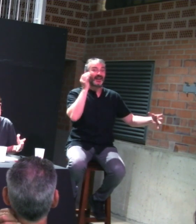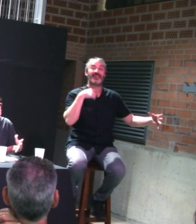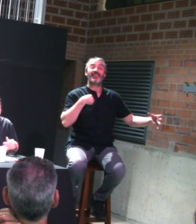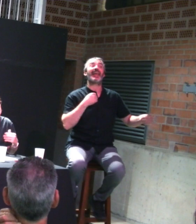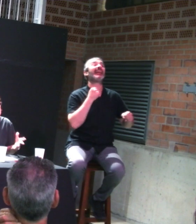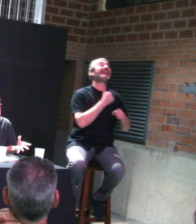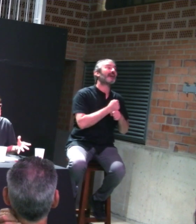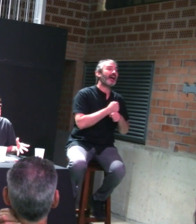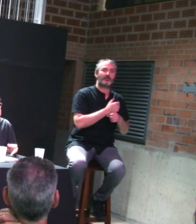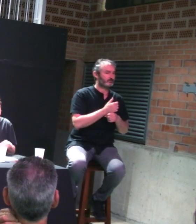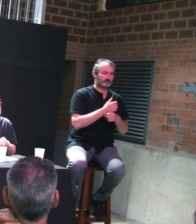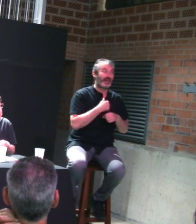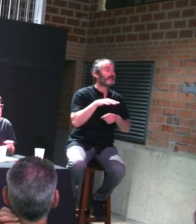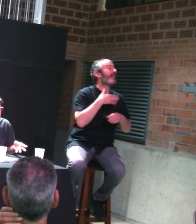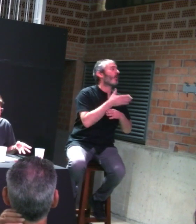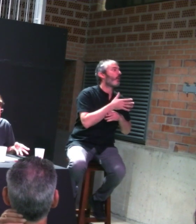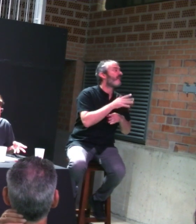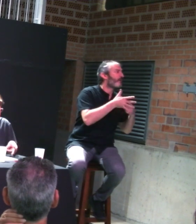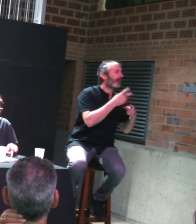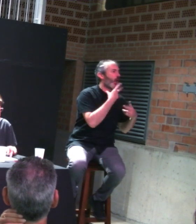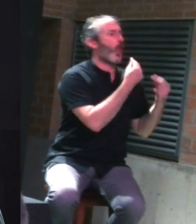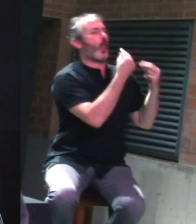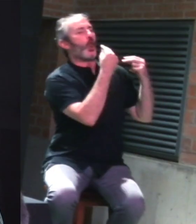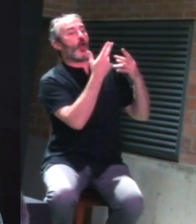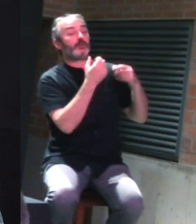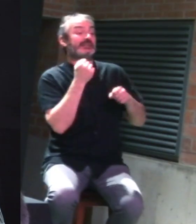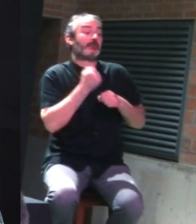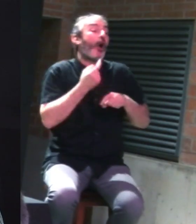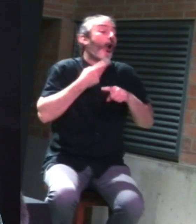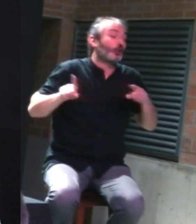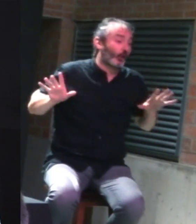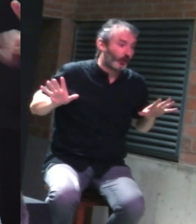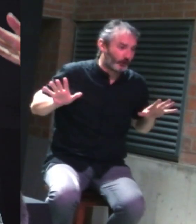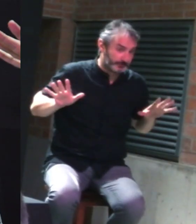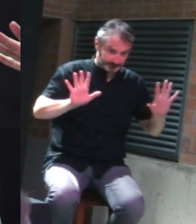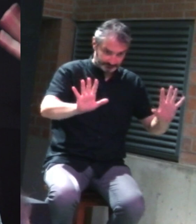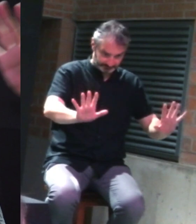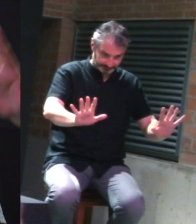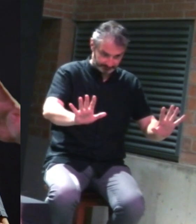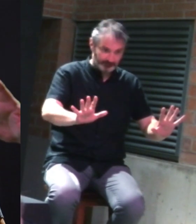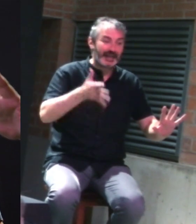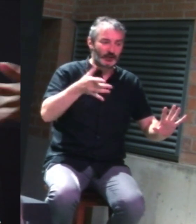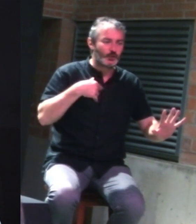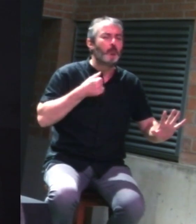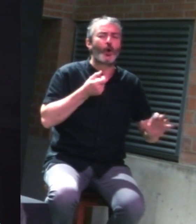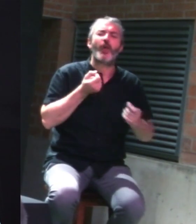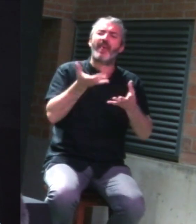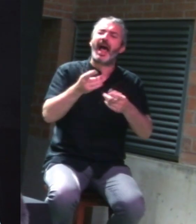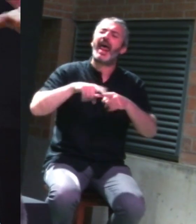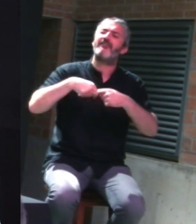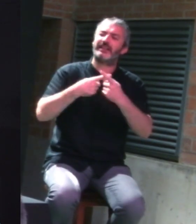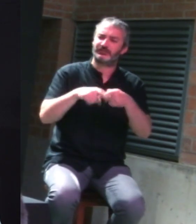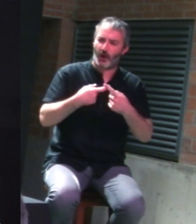su lugar, su espacio, no eran las fábricas. Por este motivo voy a hacer una primera reflexión antes